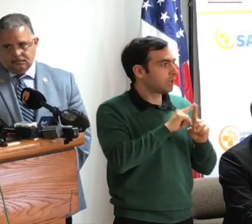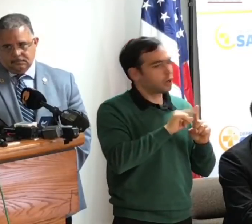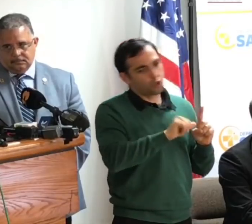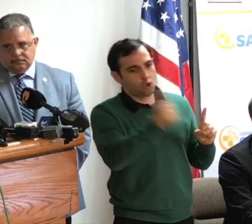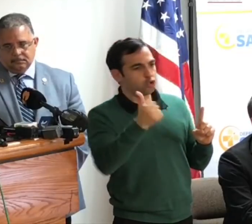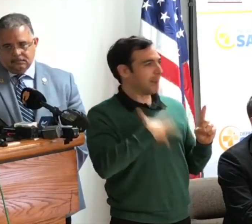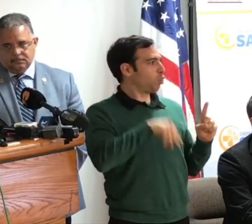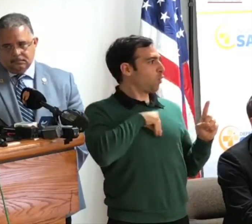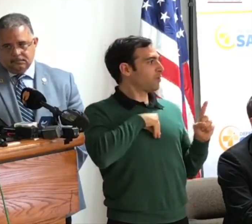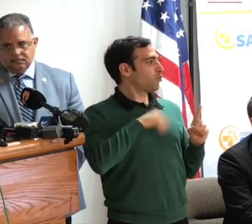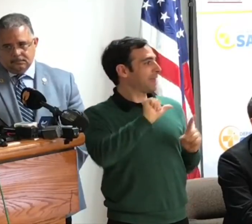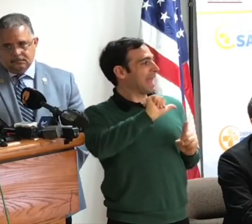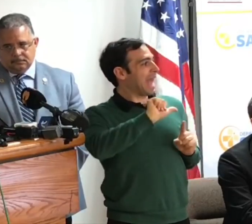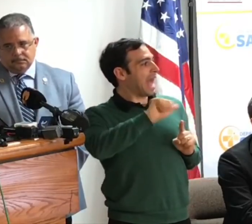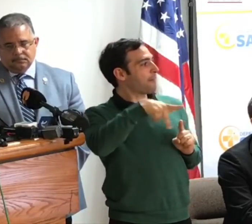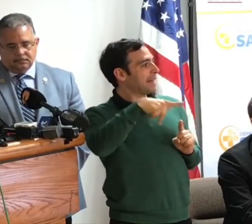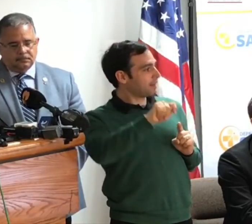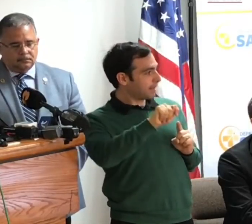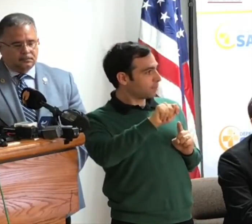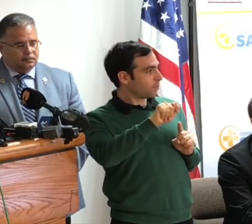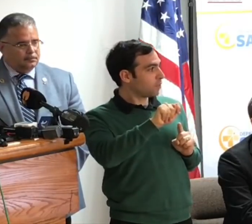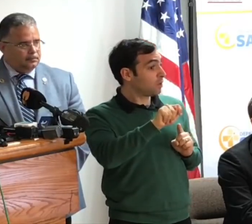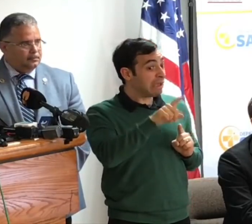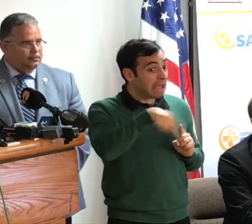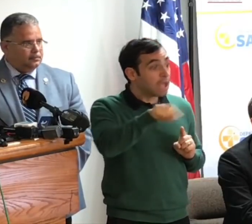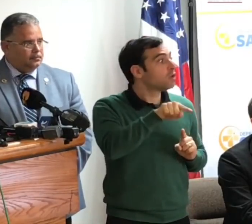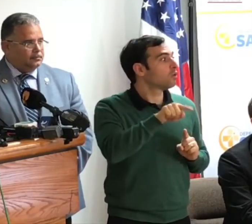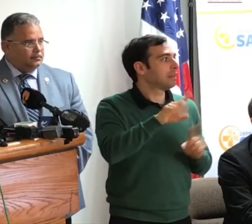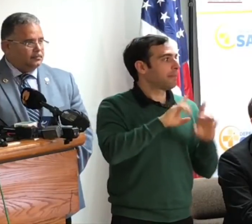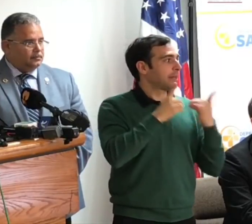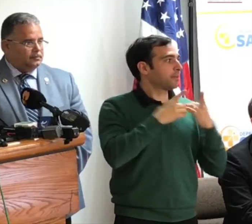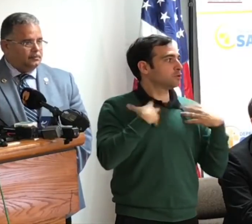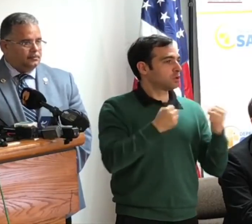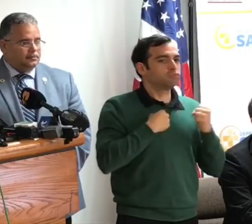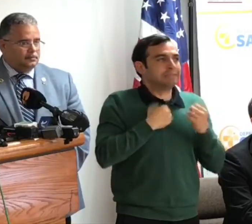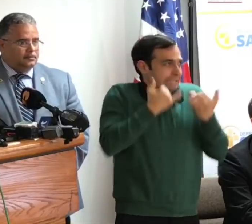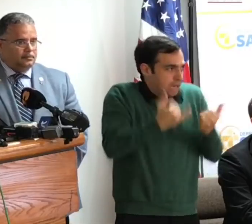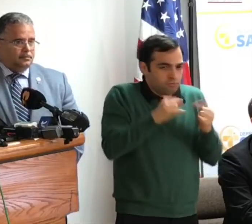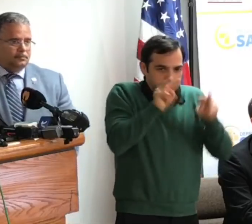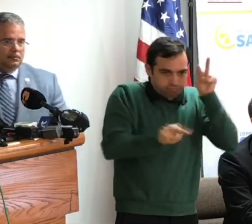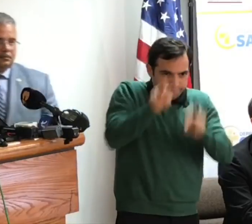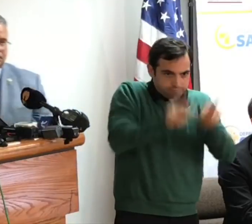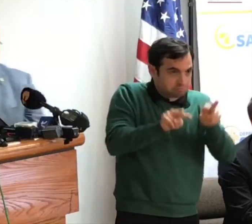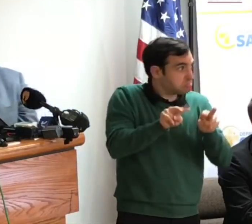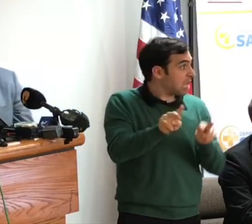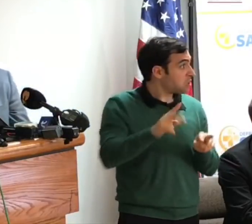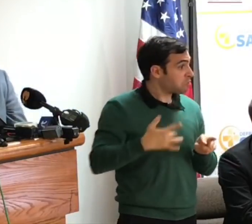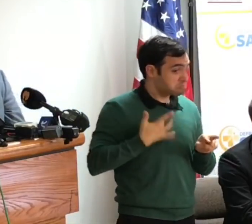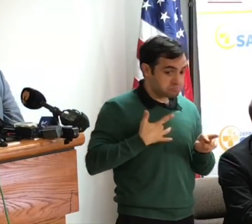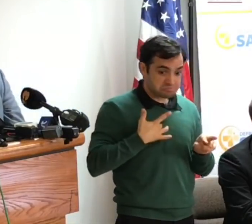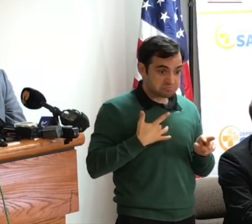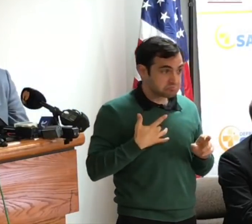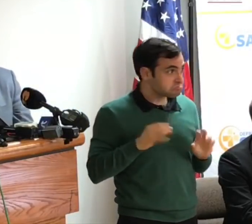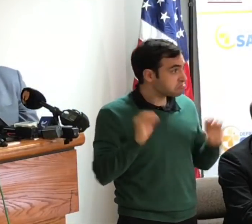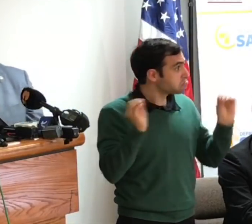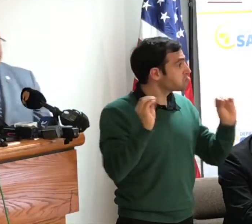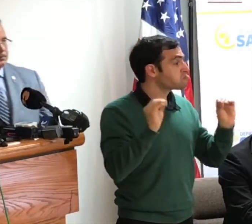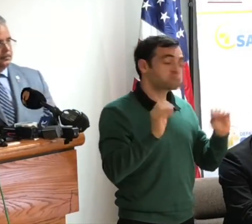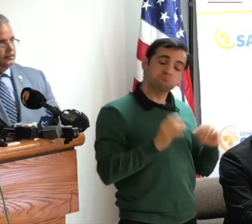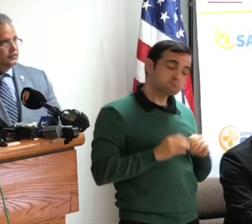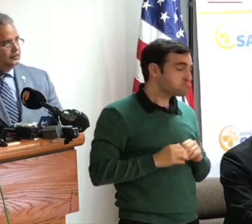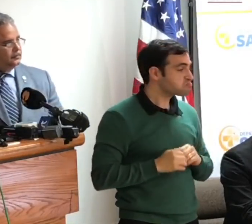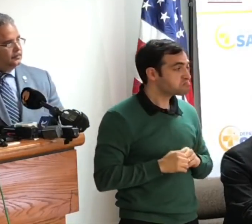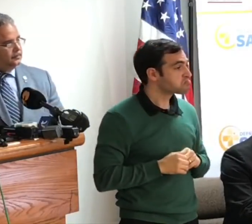apartamento, esas personas tienen el monitoreo del Departamento de Salud y a este momento no han desarrollado tampoco síntomas. Y le voy a